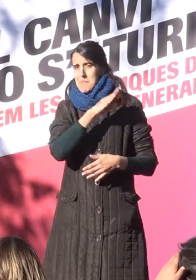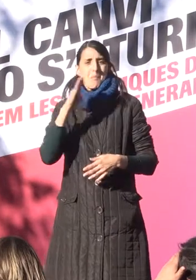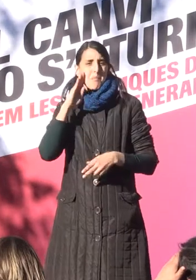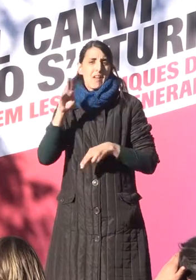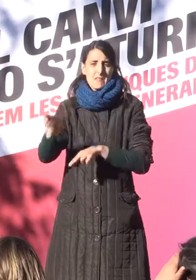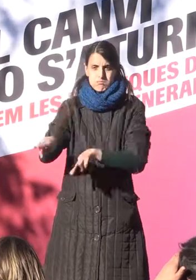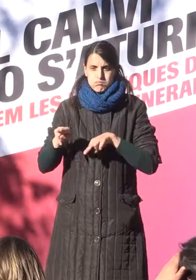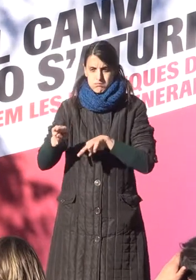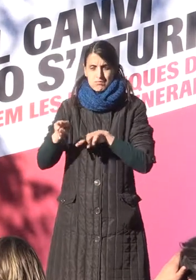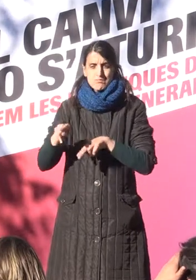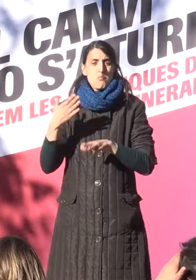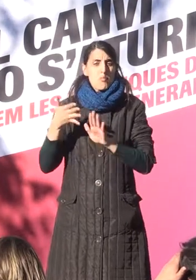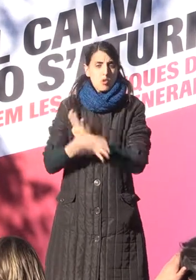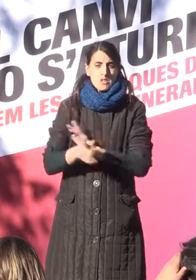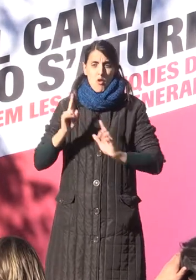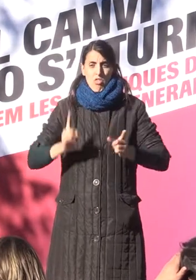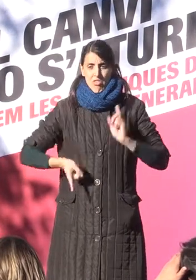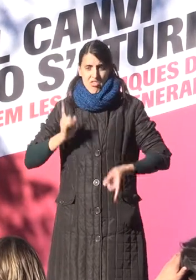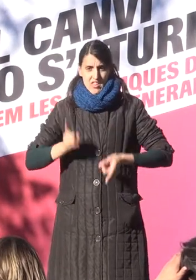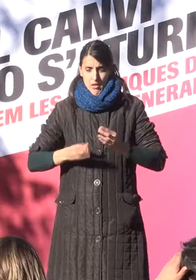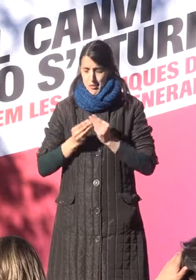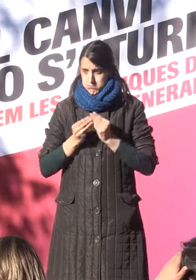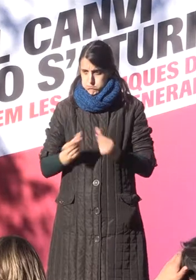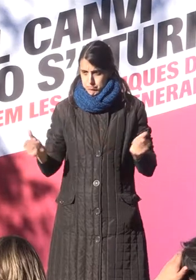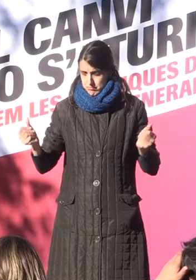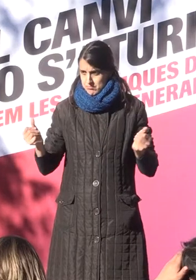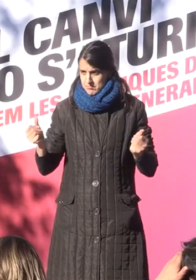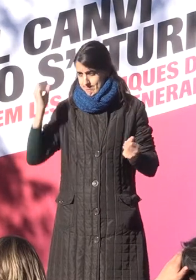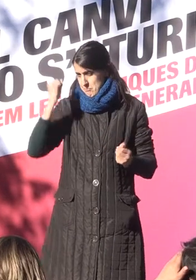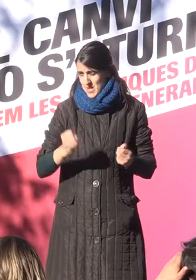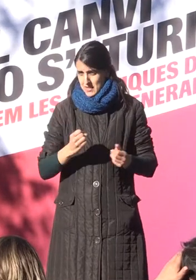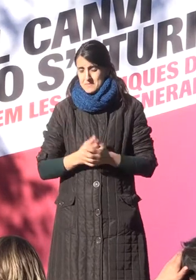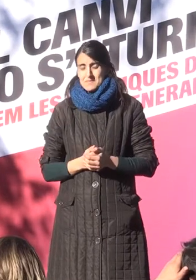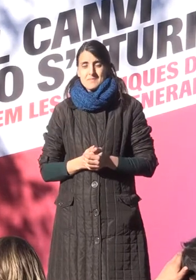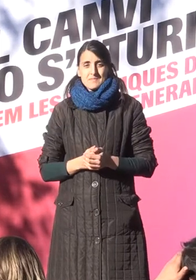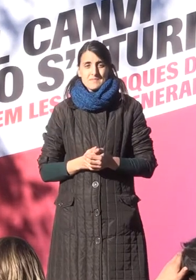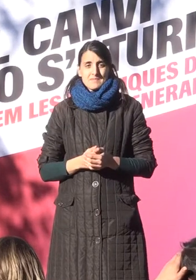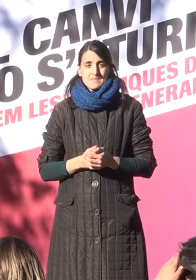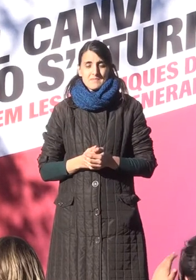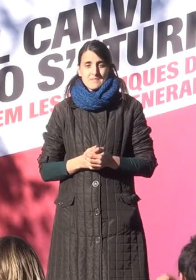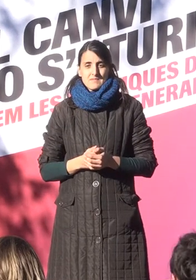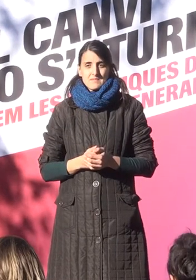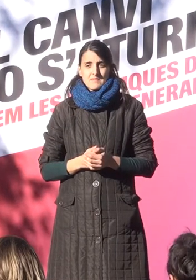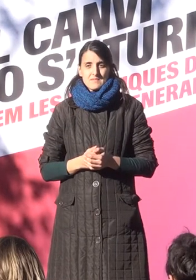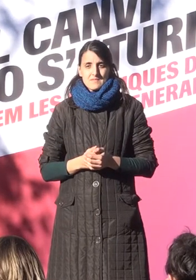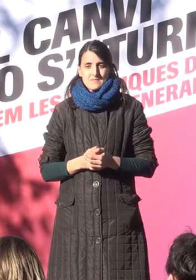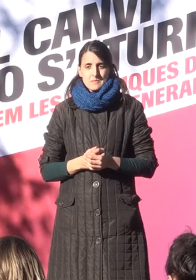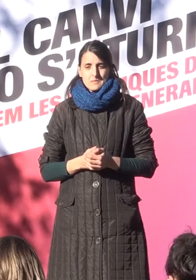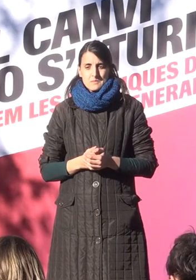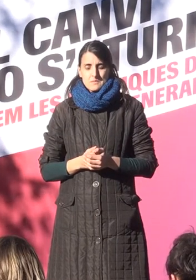por la dictadura cívico-militar es en el caso nuestro en el en el de argentina y creemos